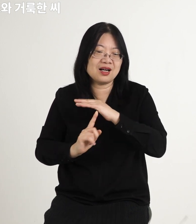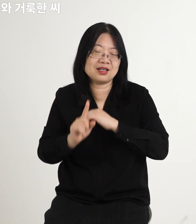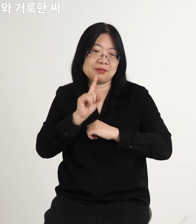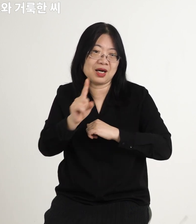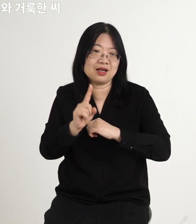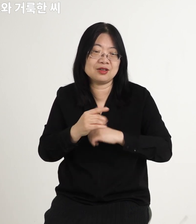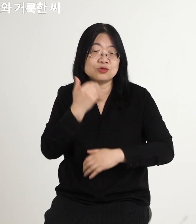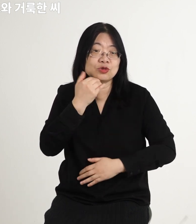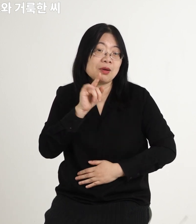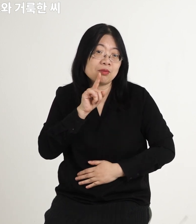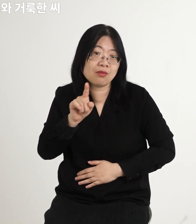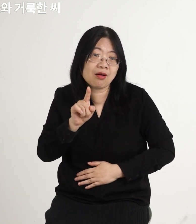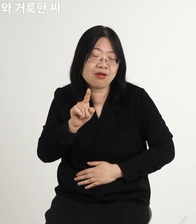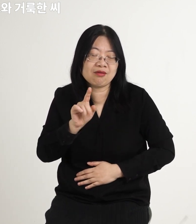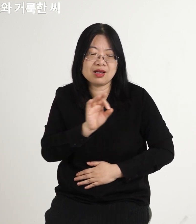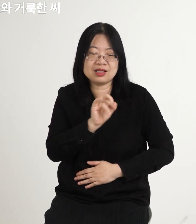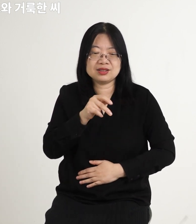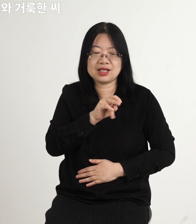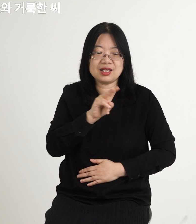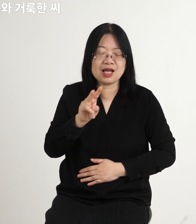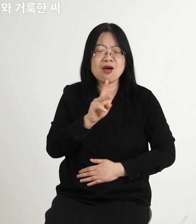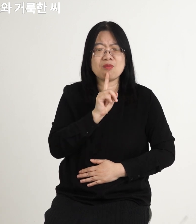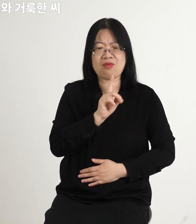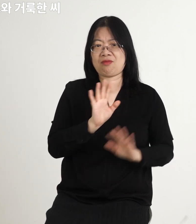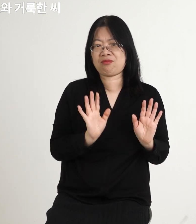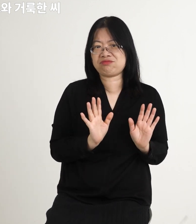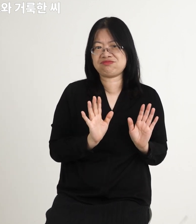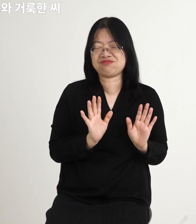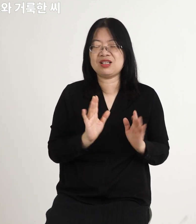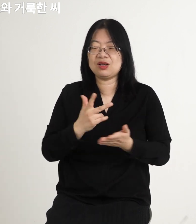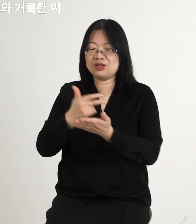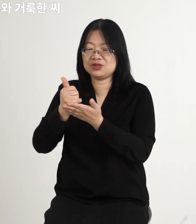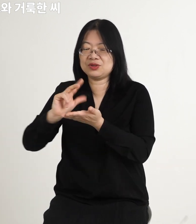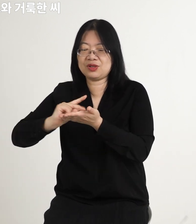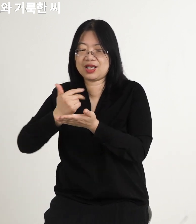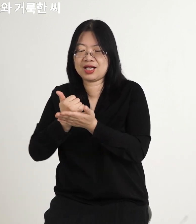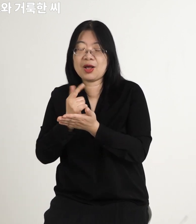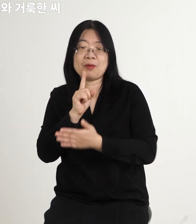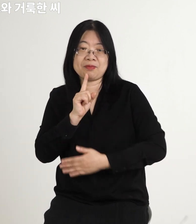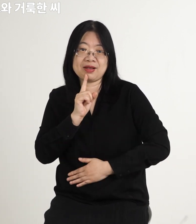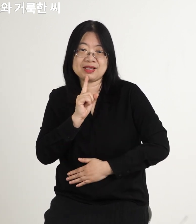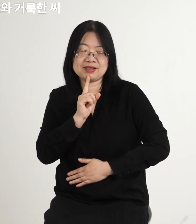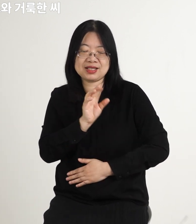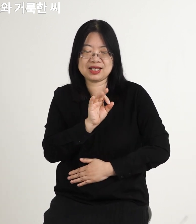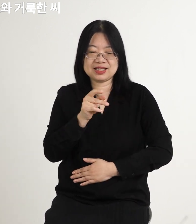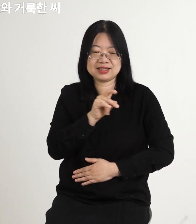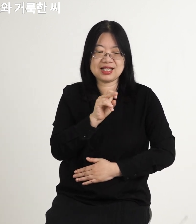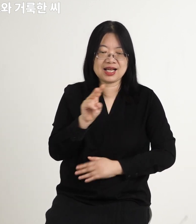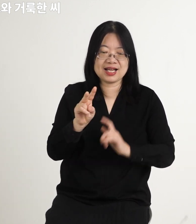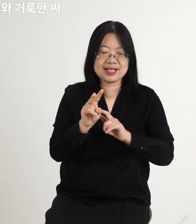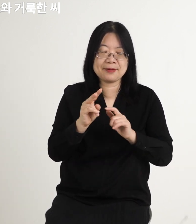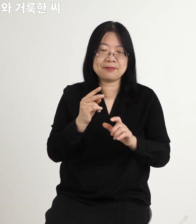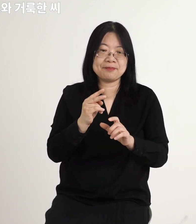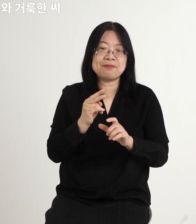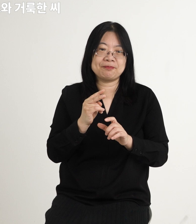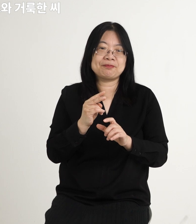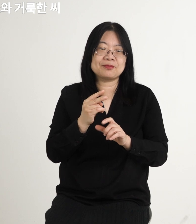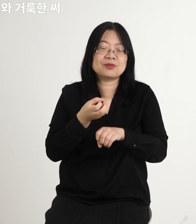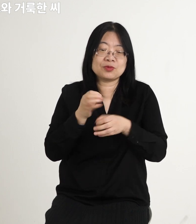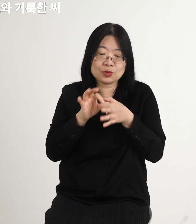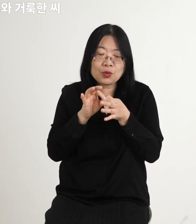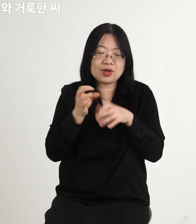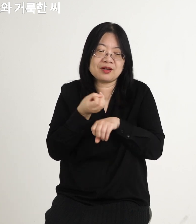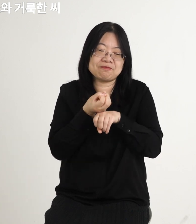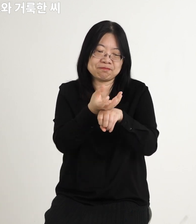누구의 말씀이에요? 이사야의 말씀이 아니고 주 여호와의 말씀을 이사야의 입에 물려주신